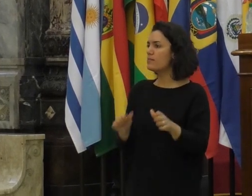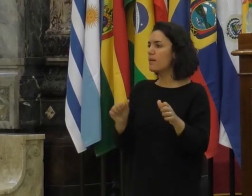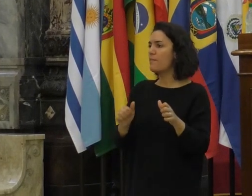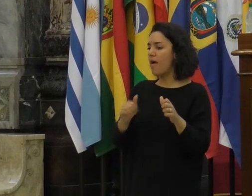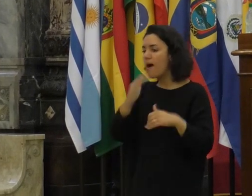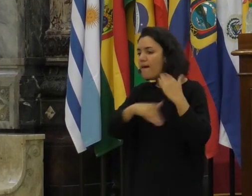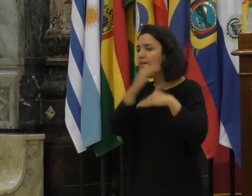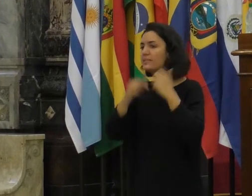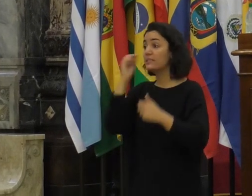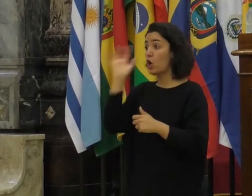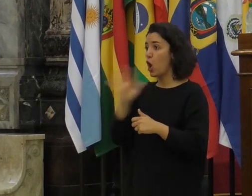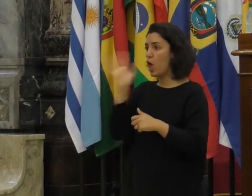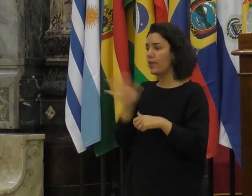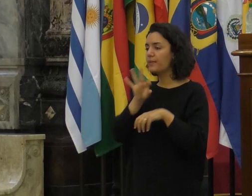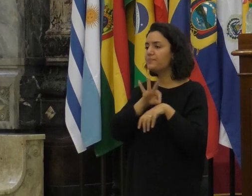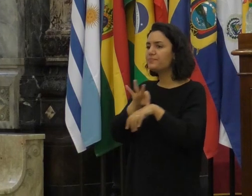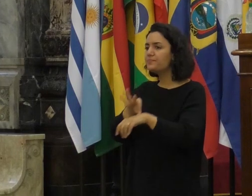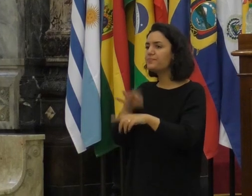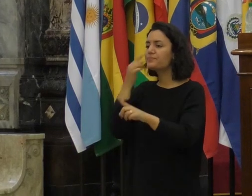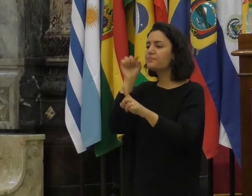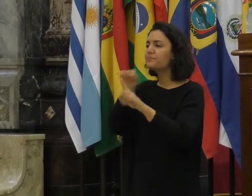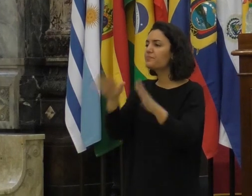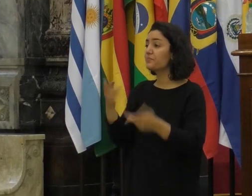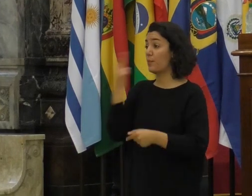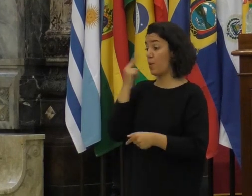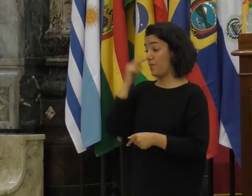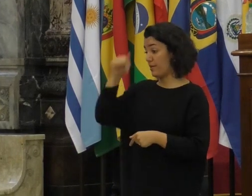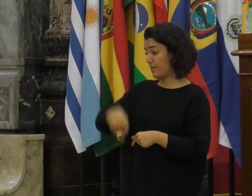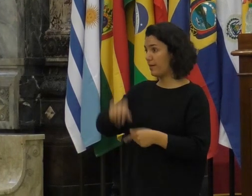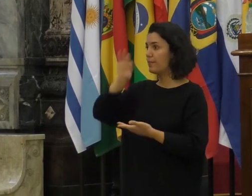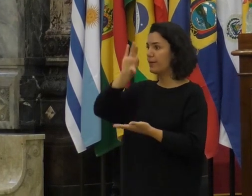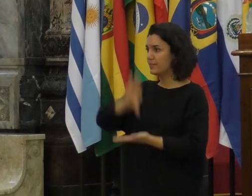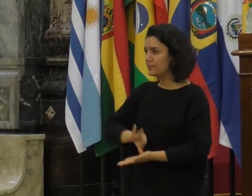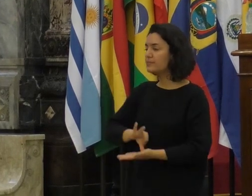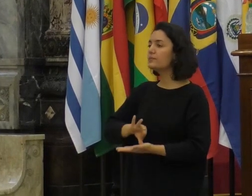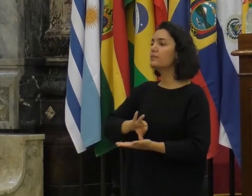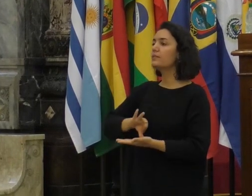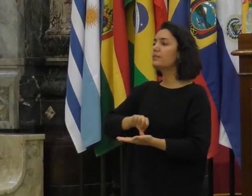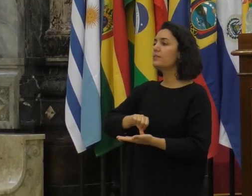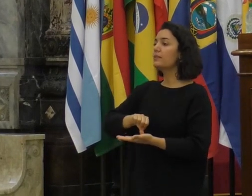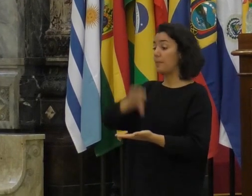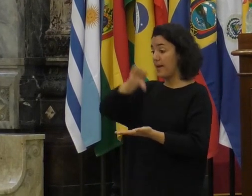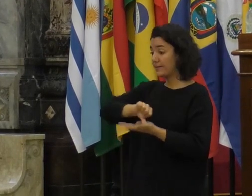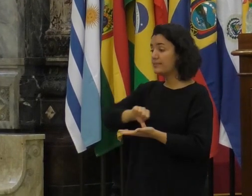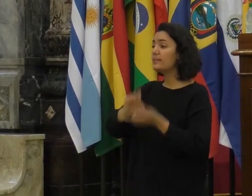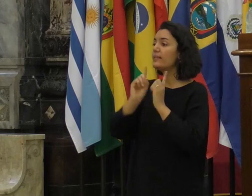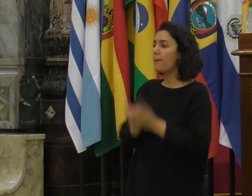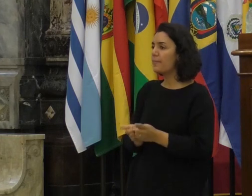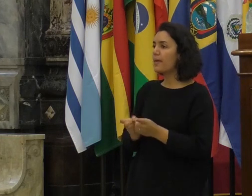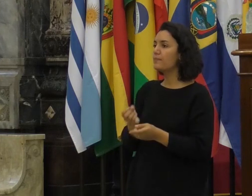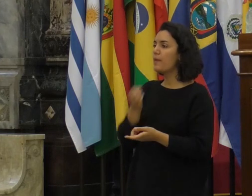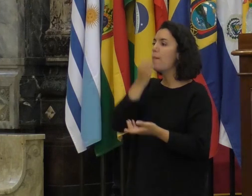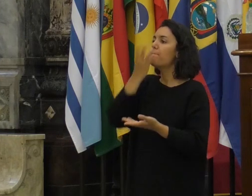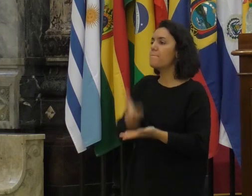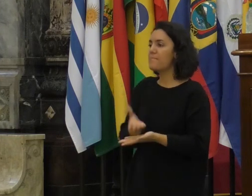realmente orientada a los problemas del país y puesta en función de contribuir al bienestar de la